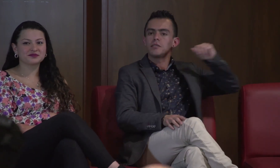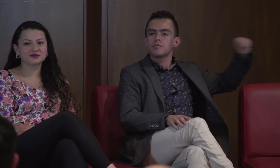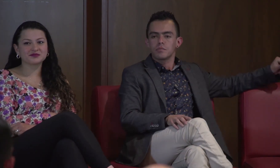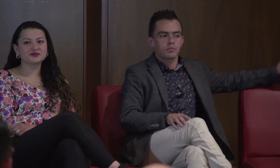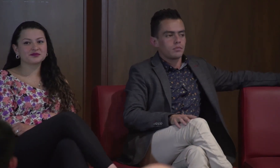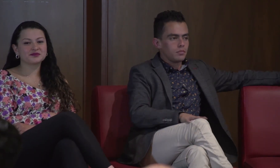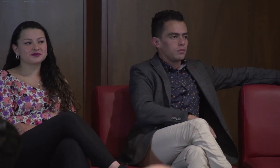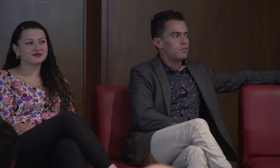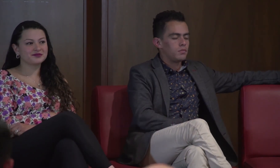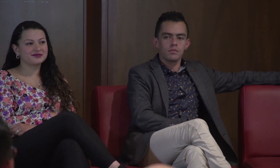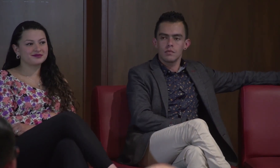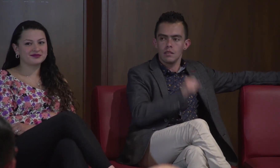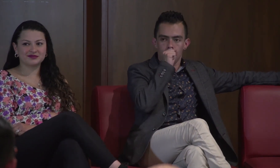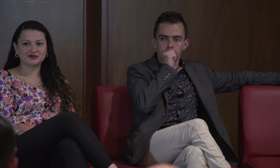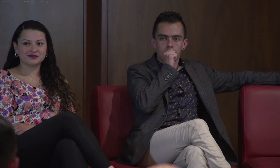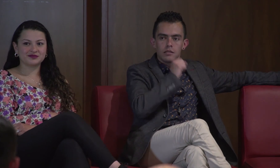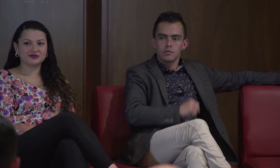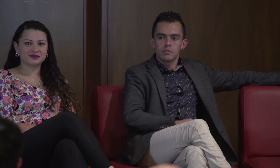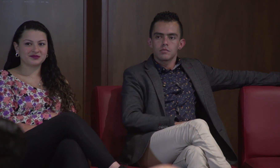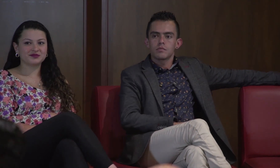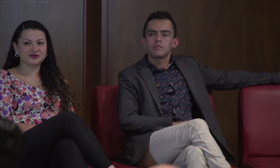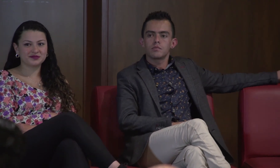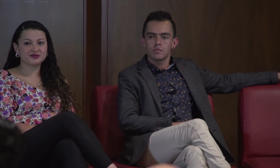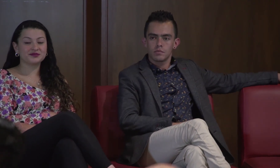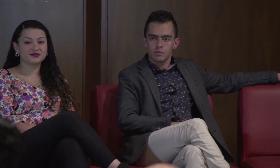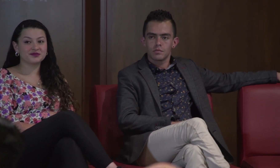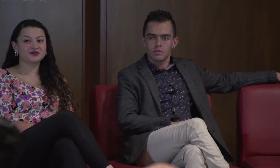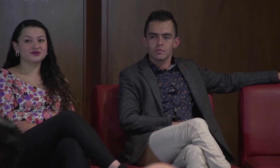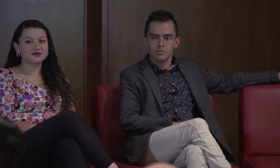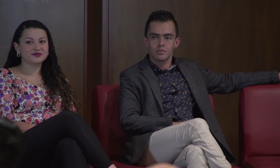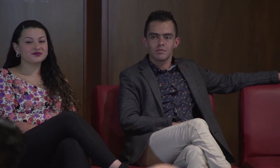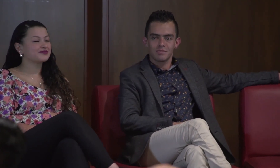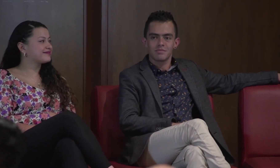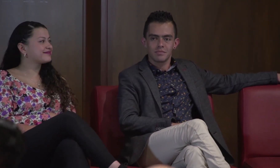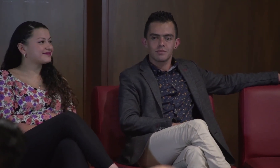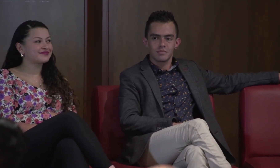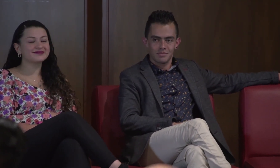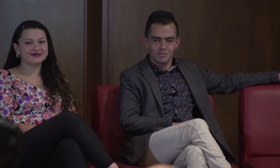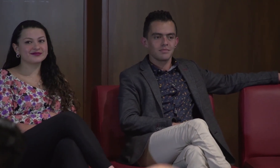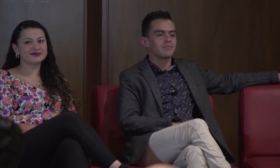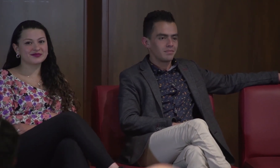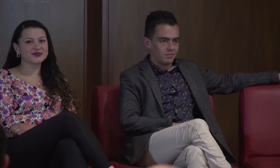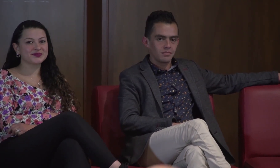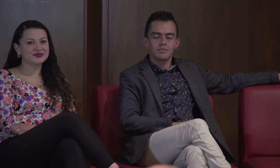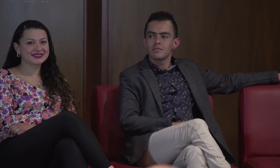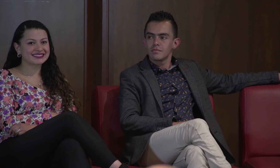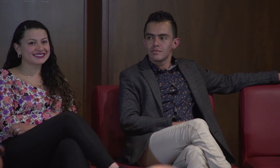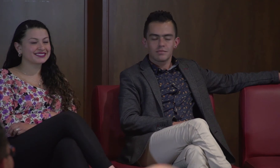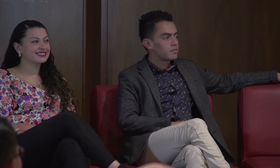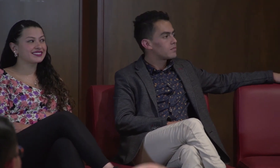llegar. Tanto el INSOR como el banco, la Biblioteca Luis Ángel Arango del Banco de la República.